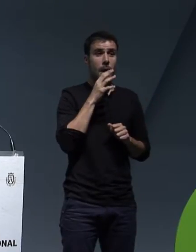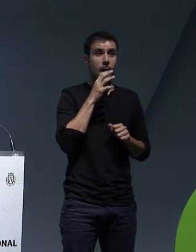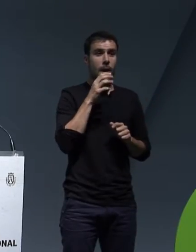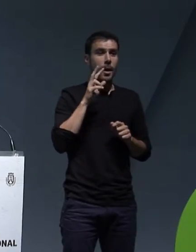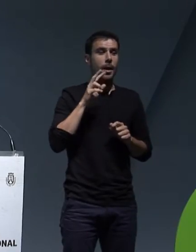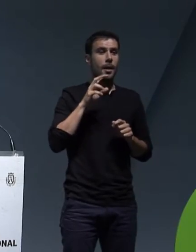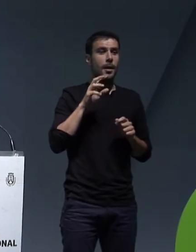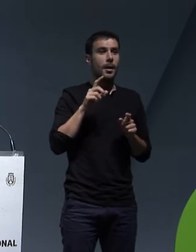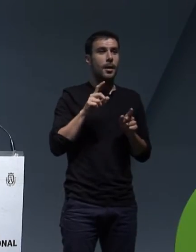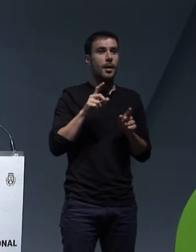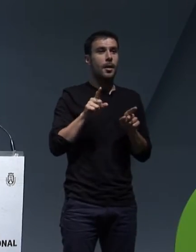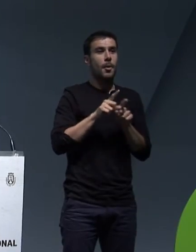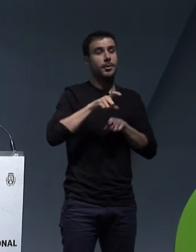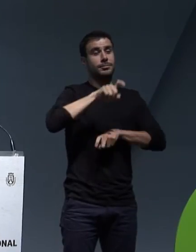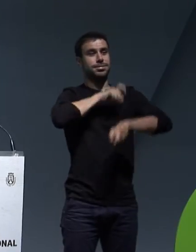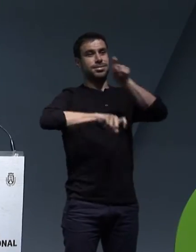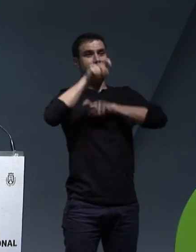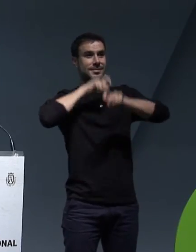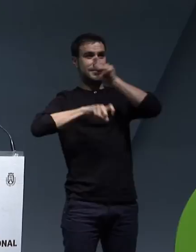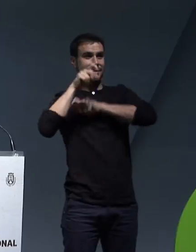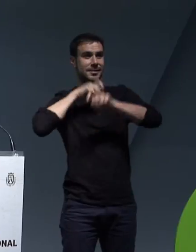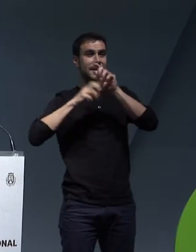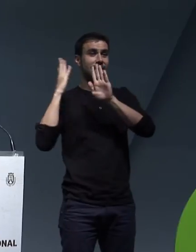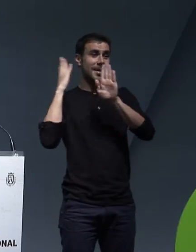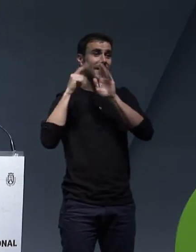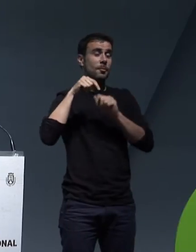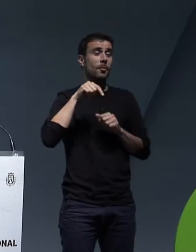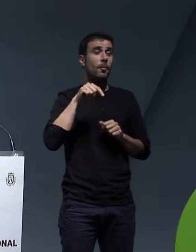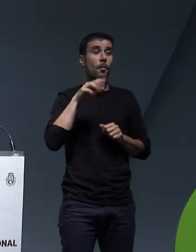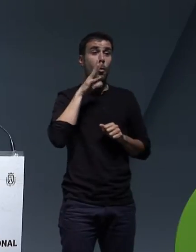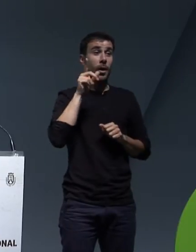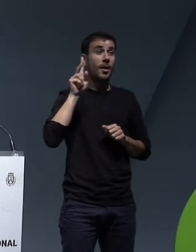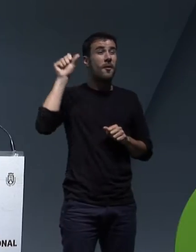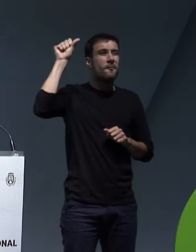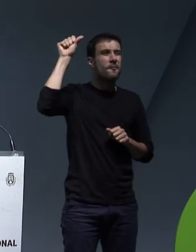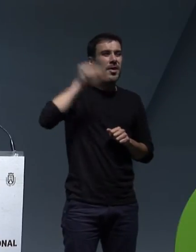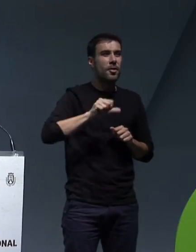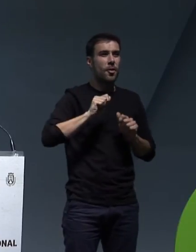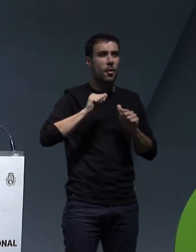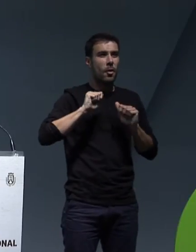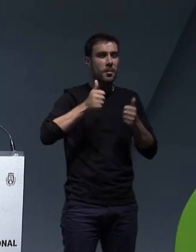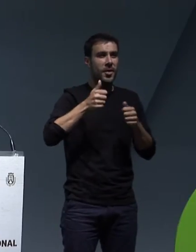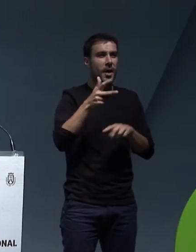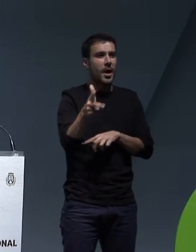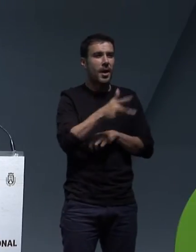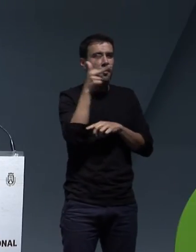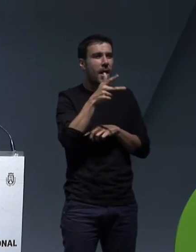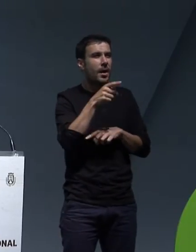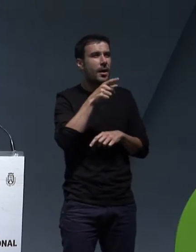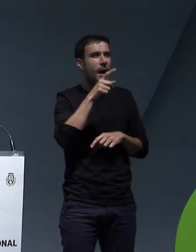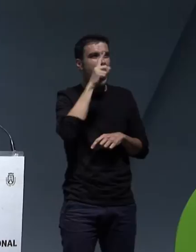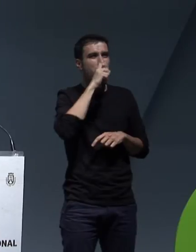situémonos en el túnel del tiempo, porque este vídeo se grabó a comienzos